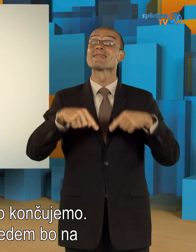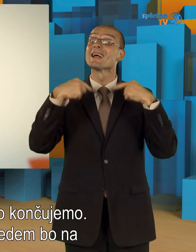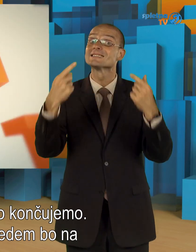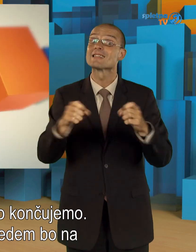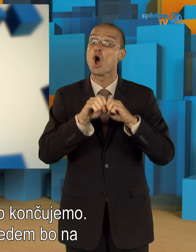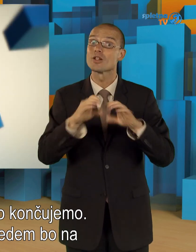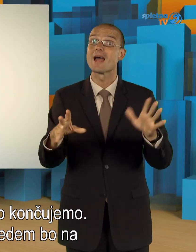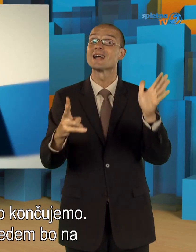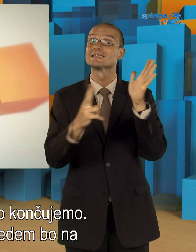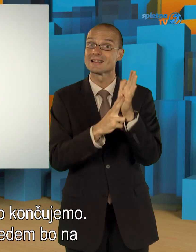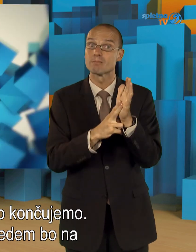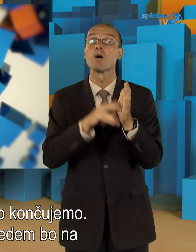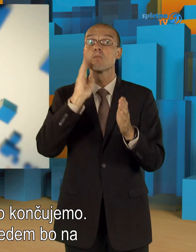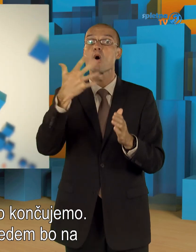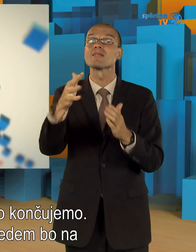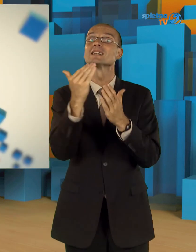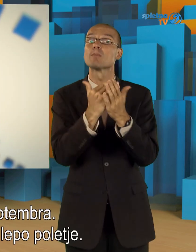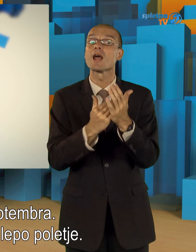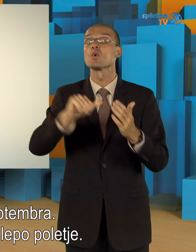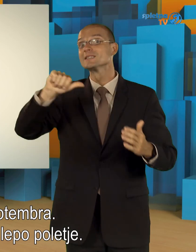Naslednja oddaja 7 bo na sporedu spet septembra.